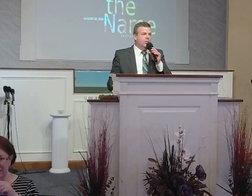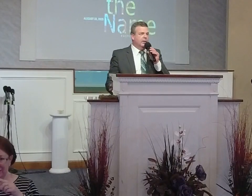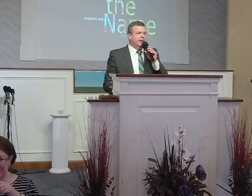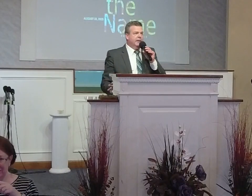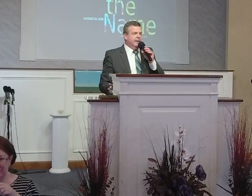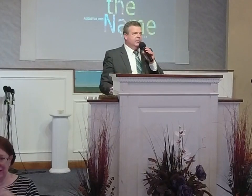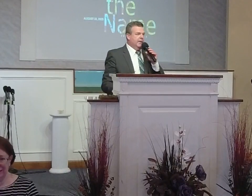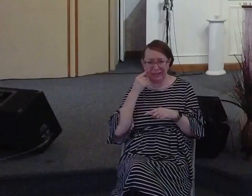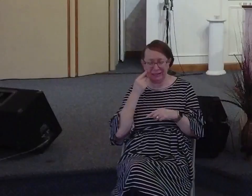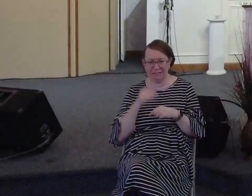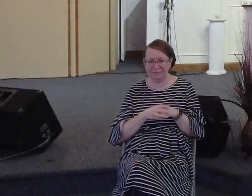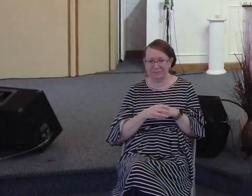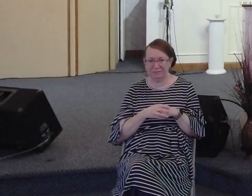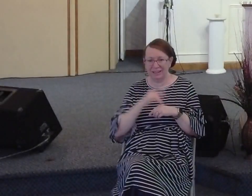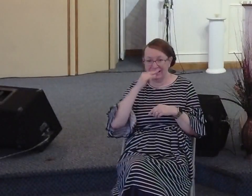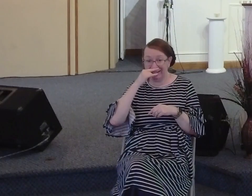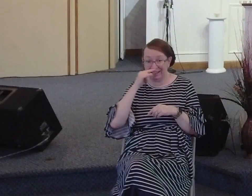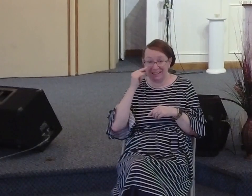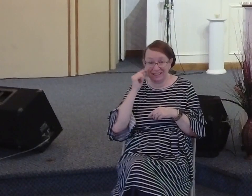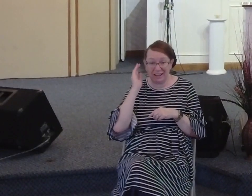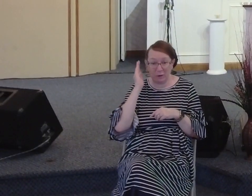No trates de alimentarte de